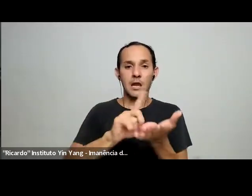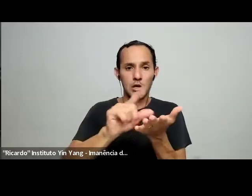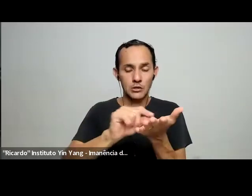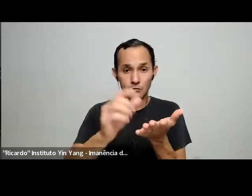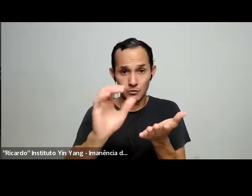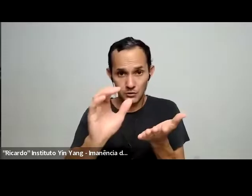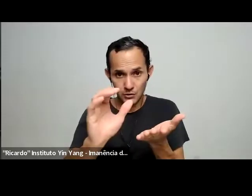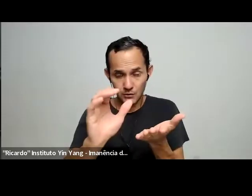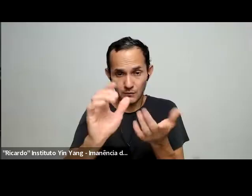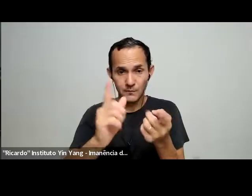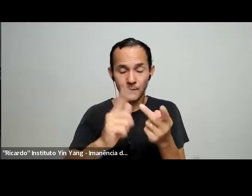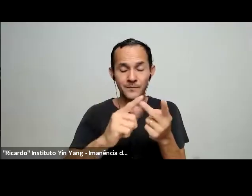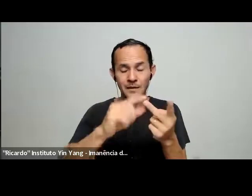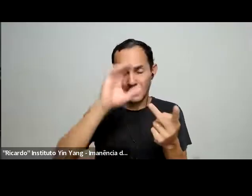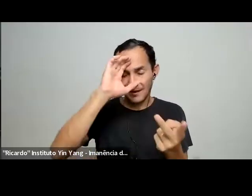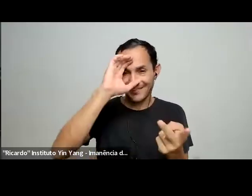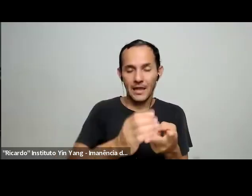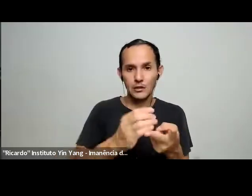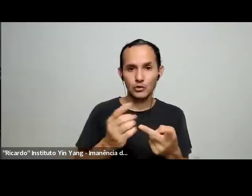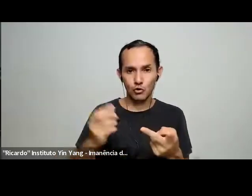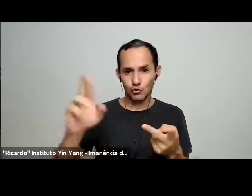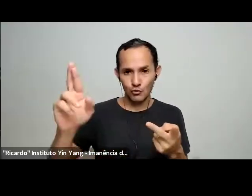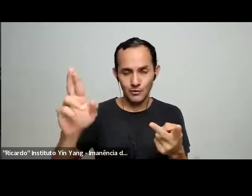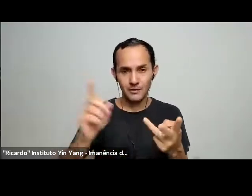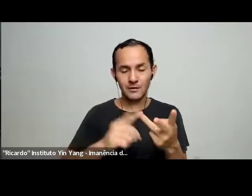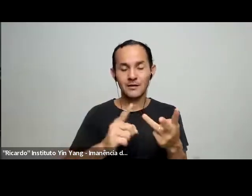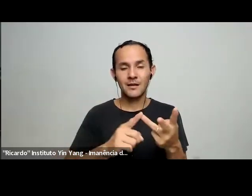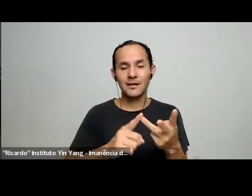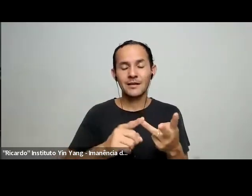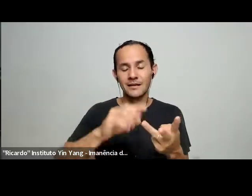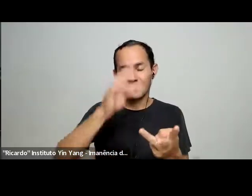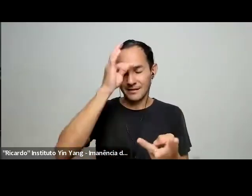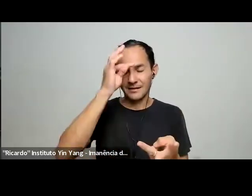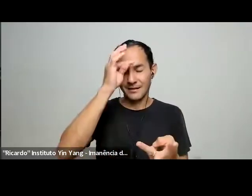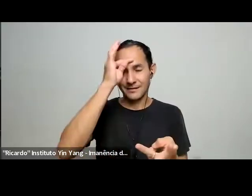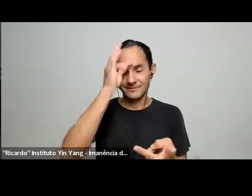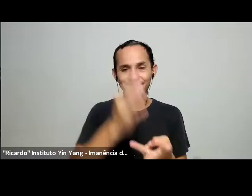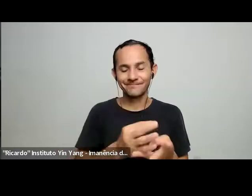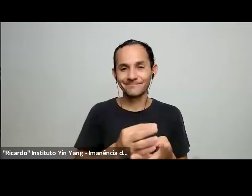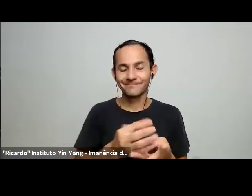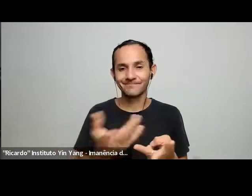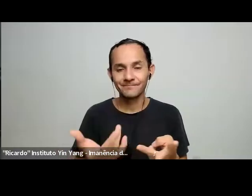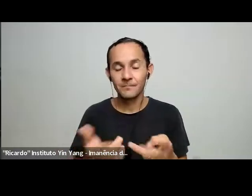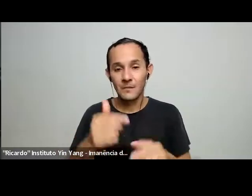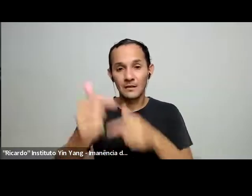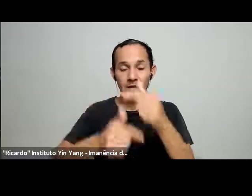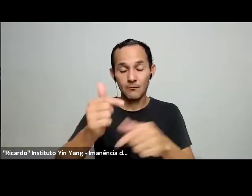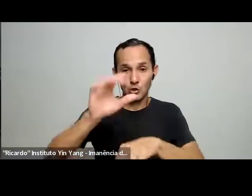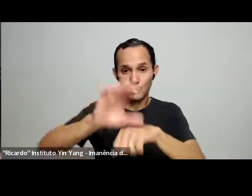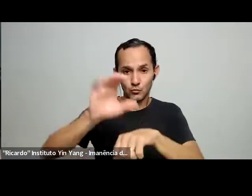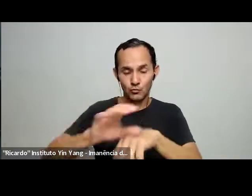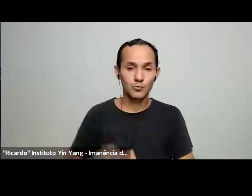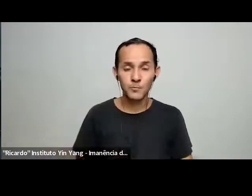científicos, teses de doutorado, dissertação de mestrado e trabalhos de curso.